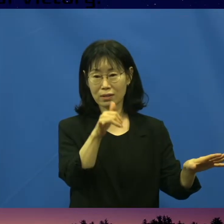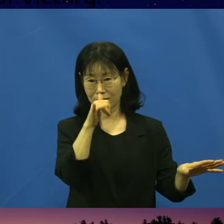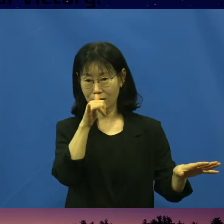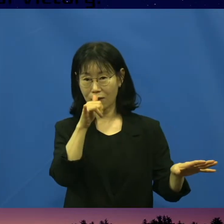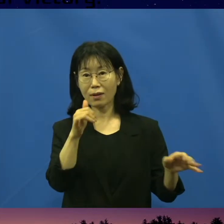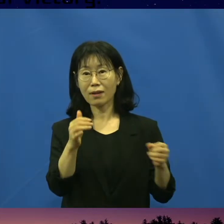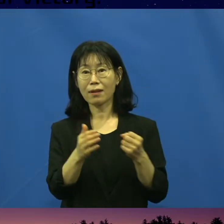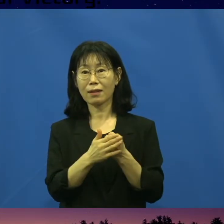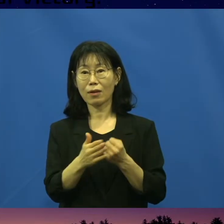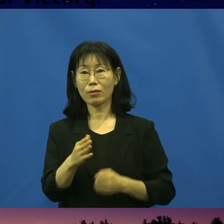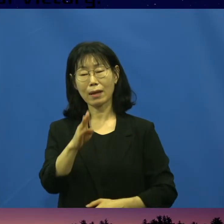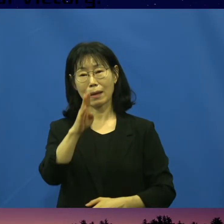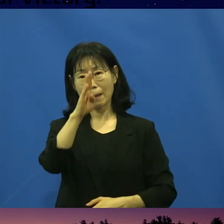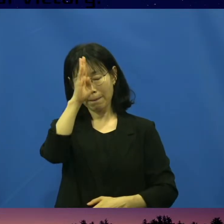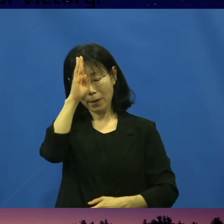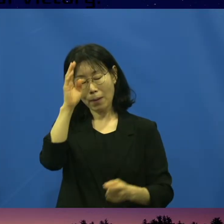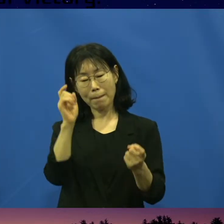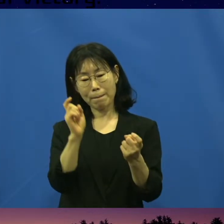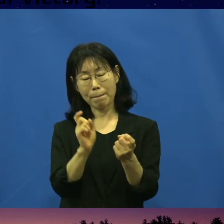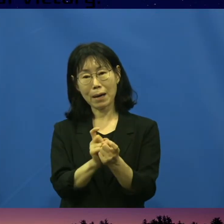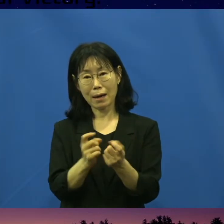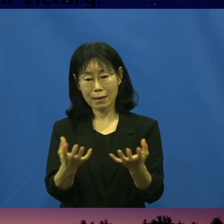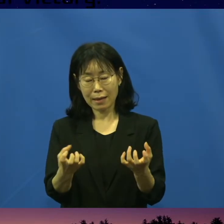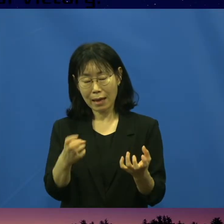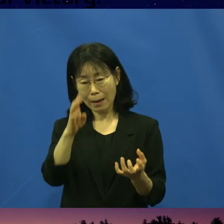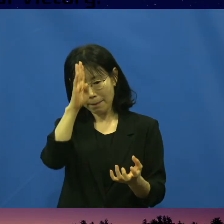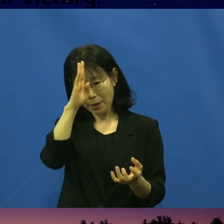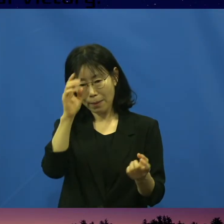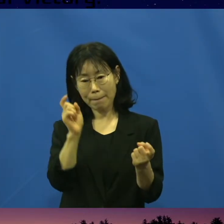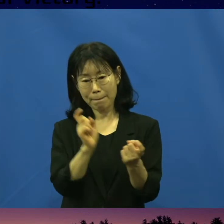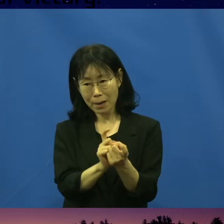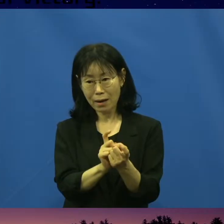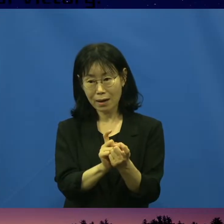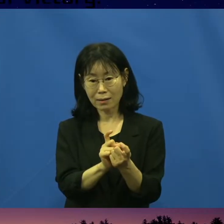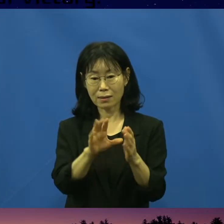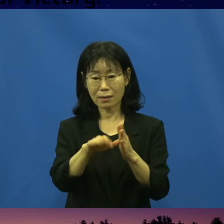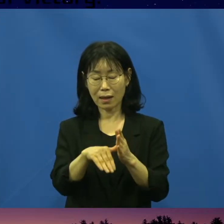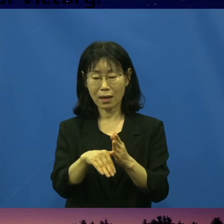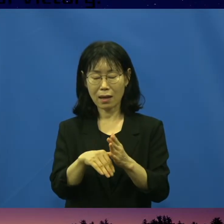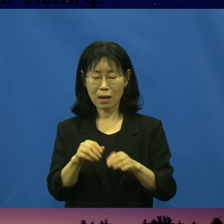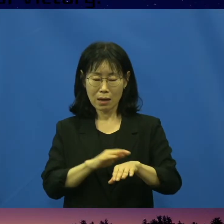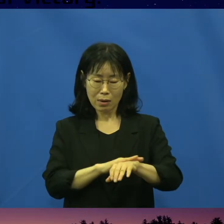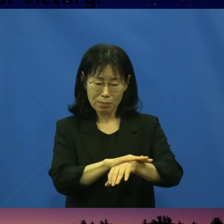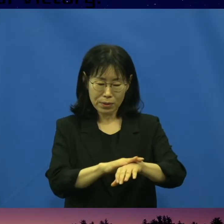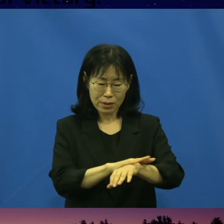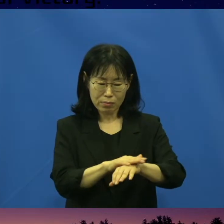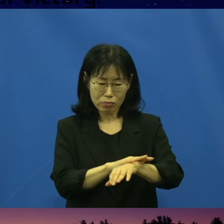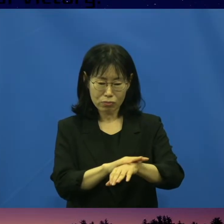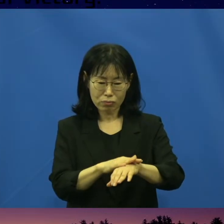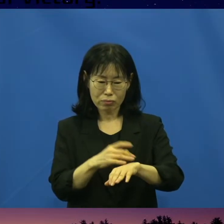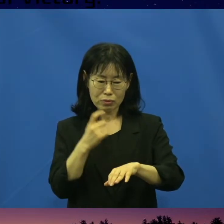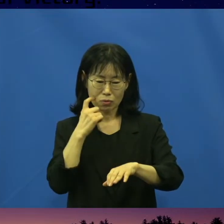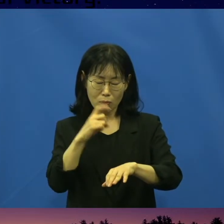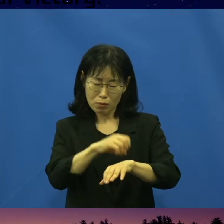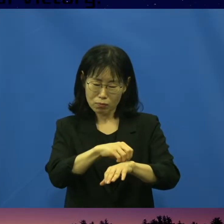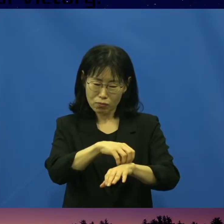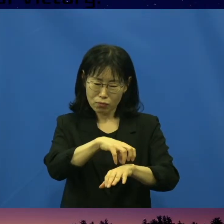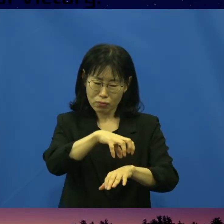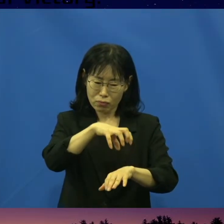걸리면은 이제 신체적인 문제가 있지만 뭐 고름, 진물, 뭐 피부가 떨어져 나가는 거 이제 이런 것들도